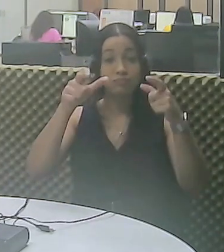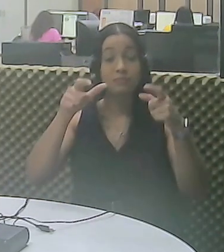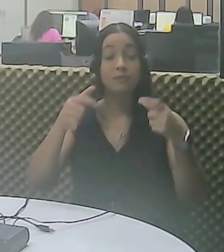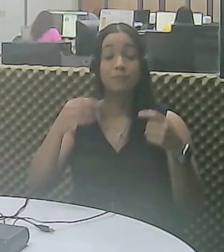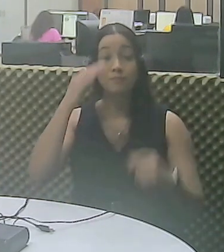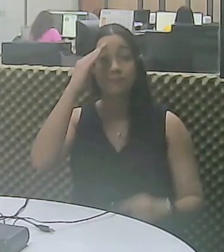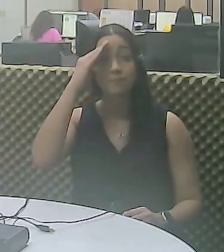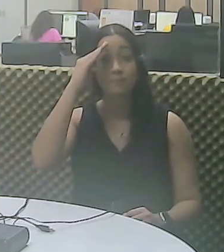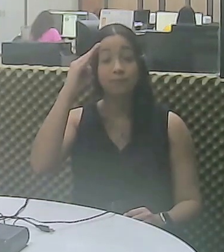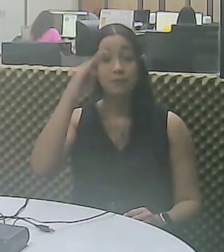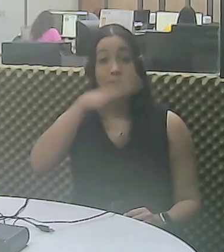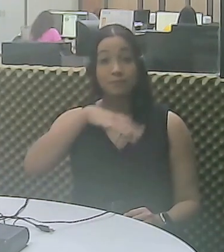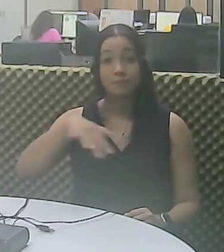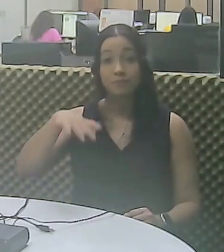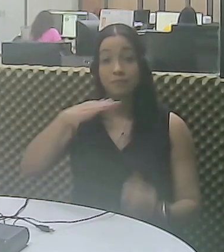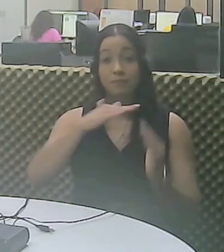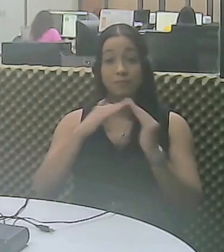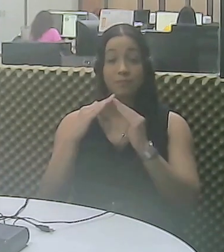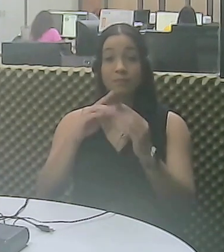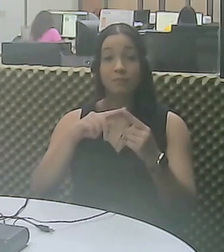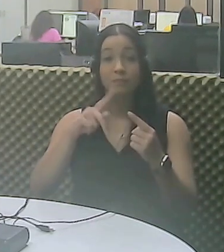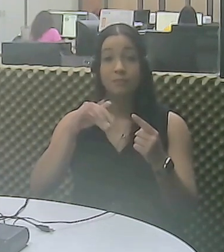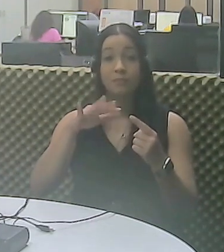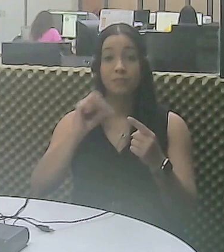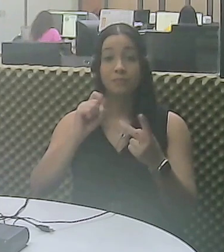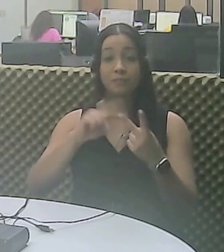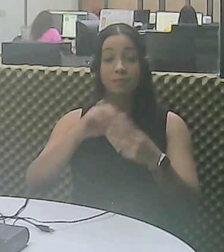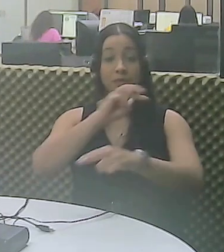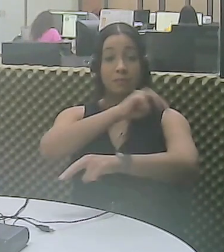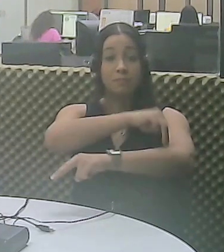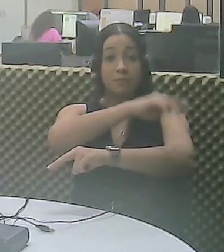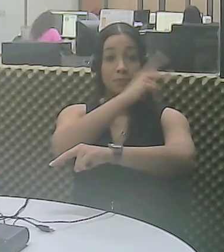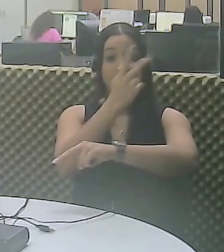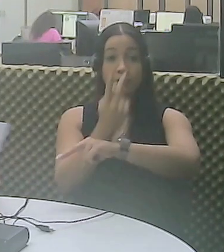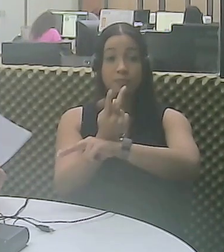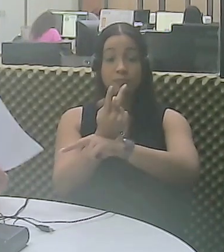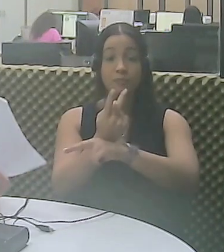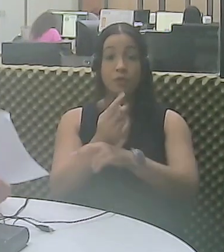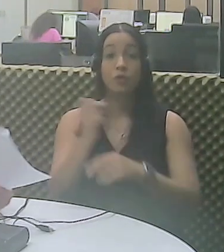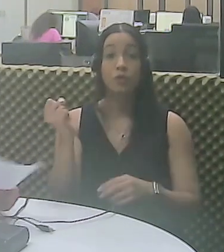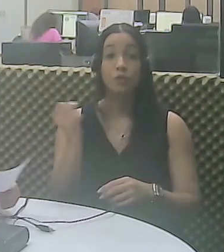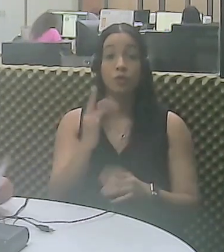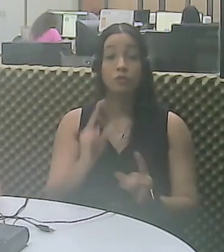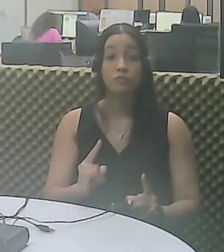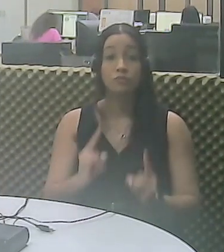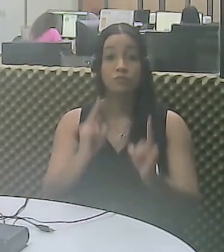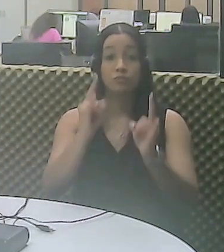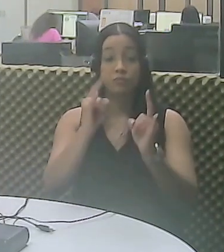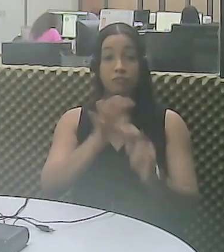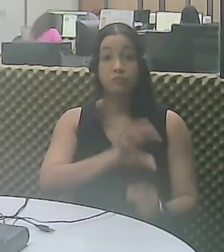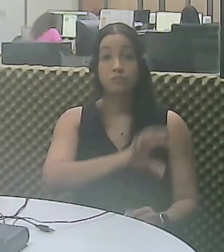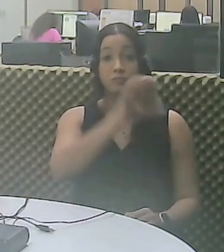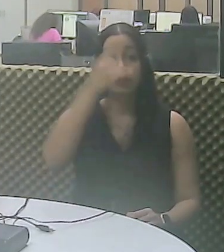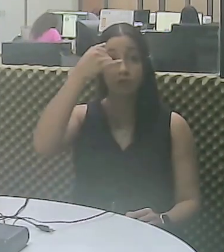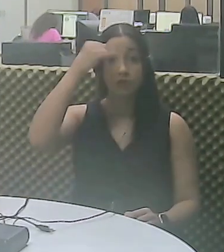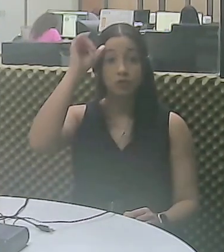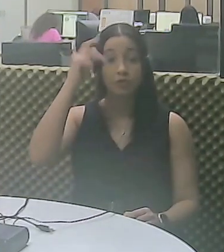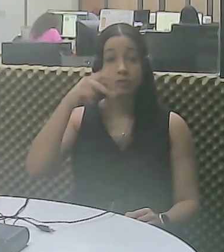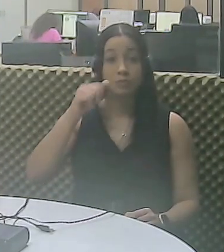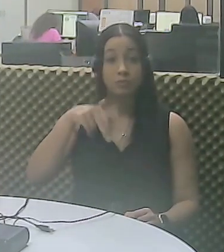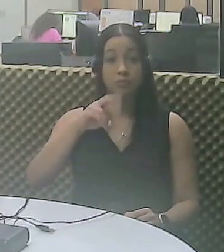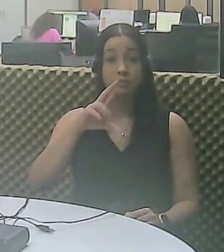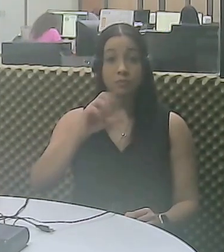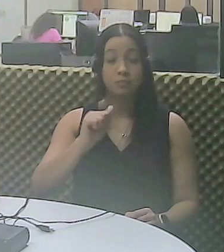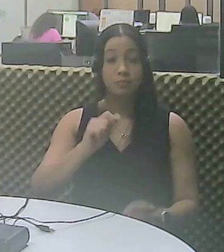atender principalmente os bairros Pequis e Monte Hebron e a novos empreendimentos nos setores denominados Chácaras